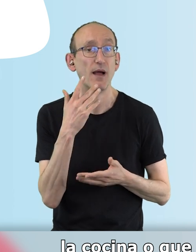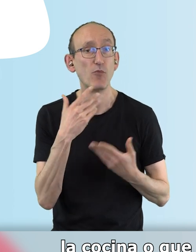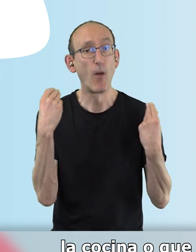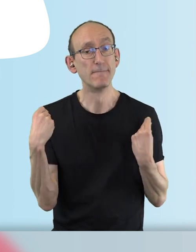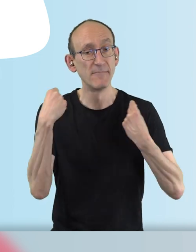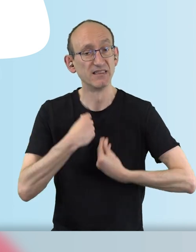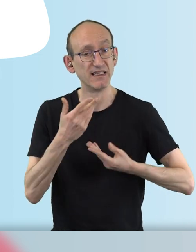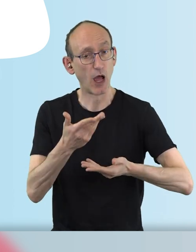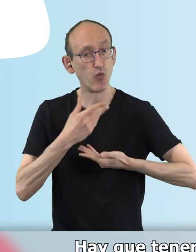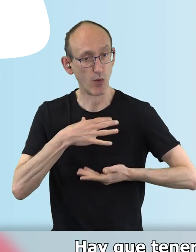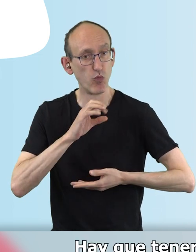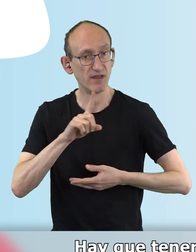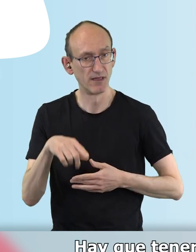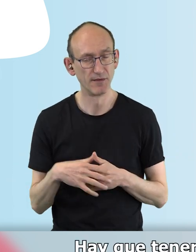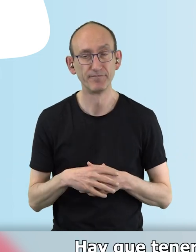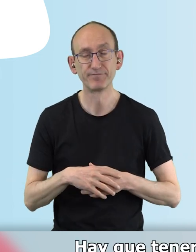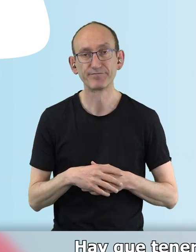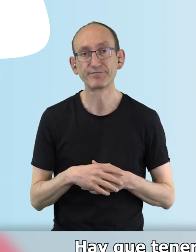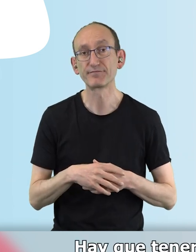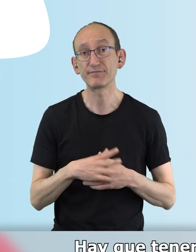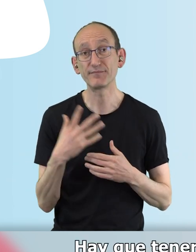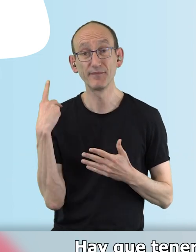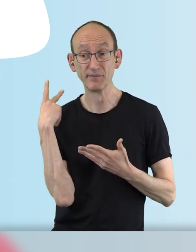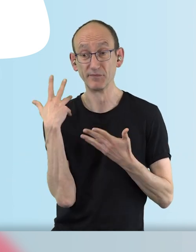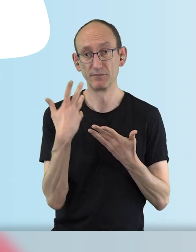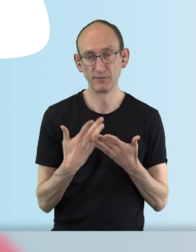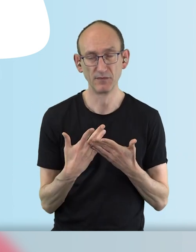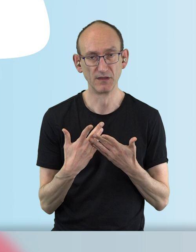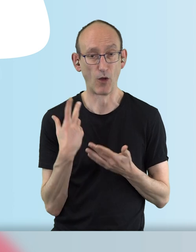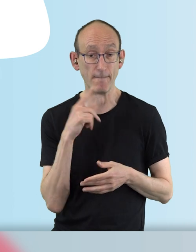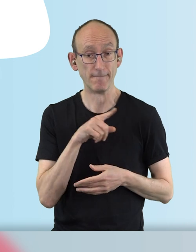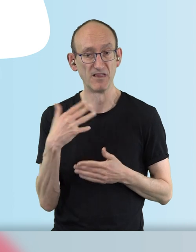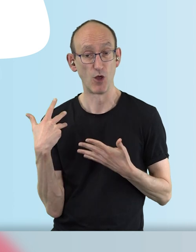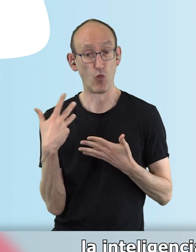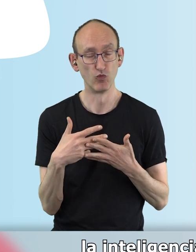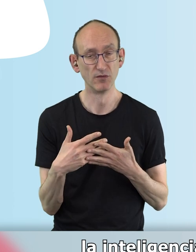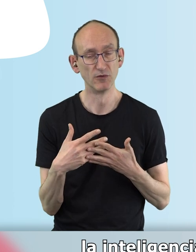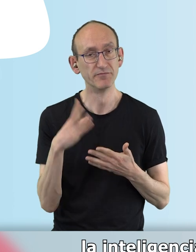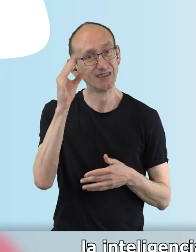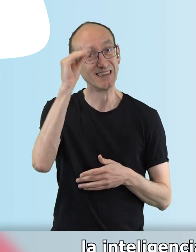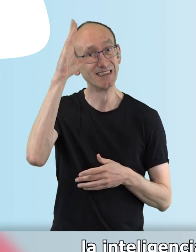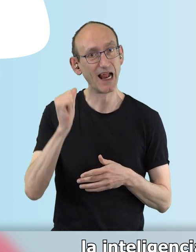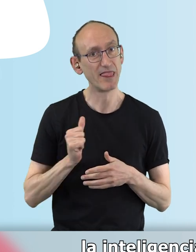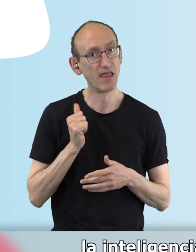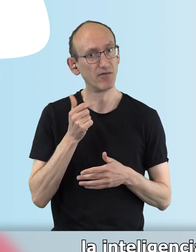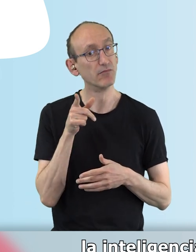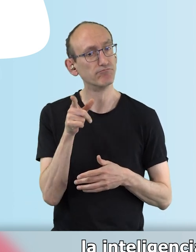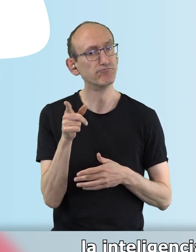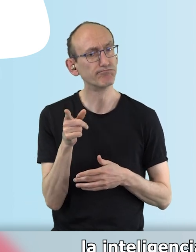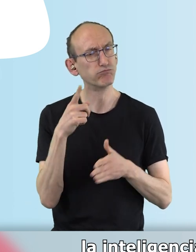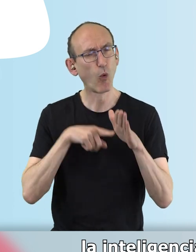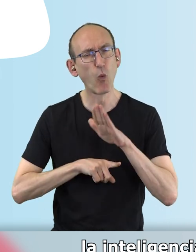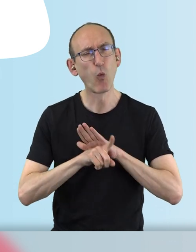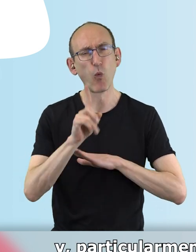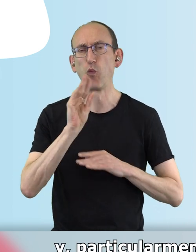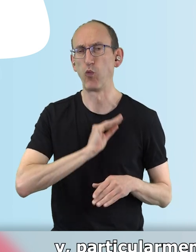en este caso a vestirnos. Hay que tener en cuenta que en los últimos años e incluso en los últimos meses la inteligencia artificial